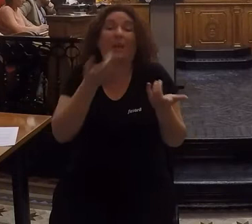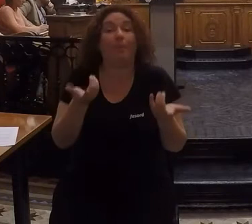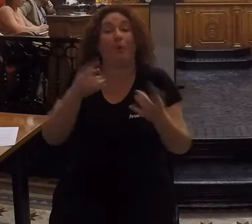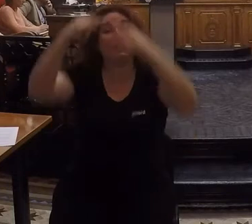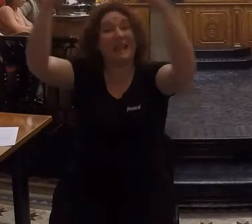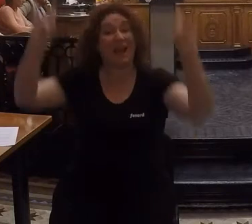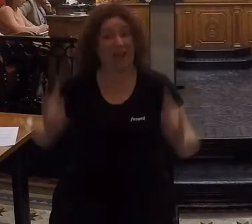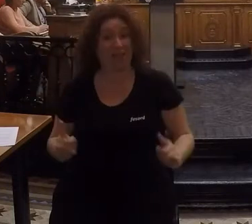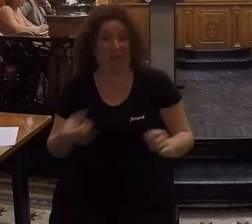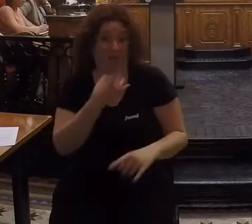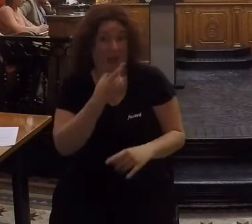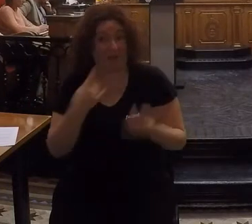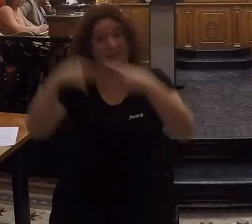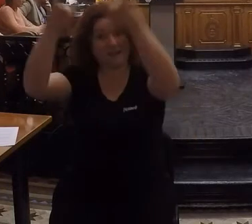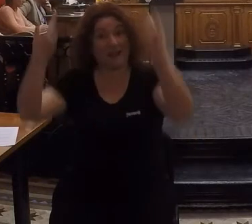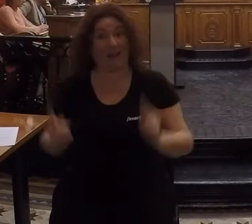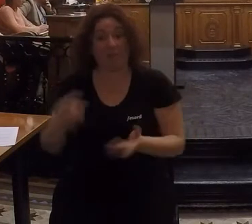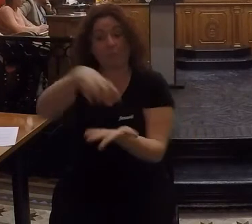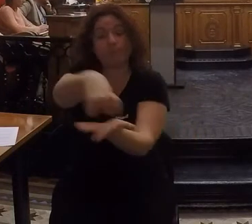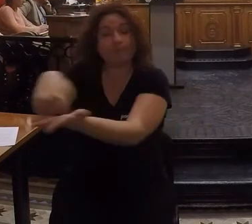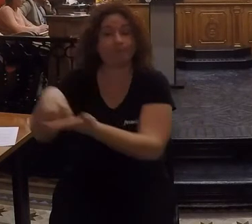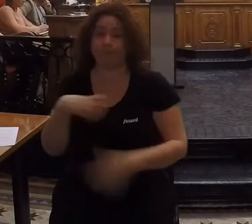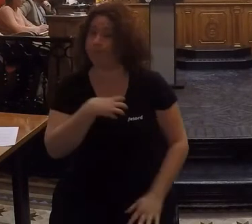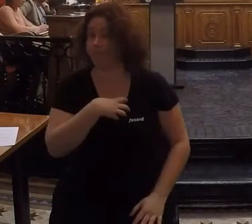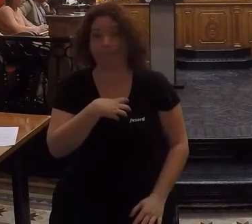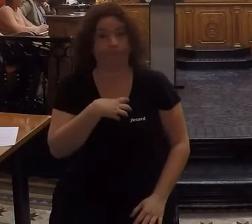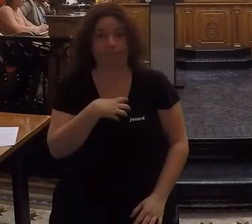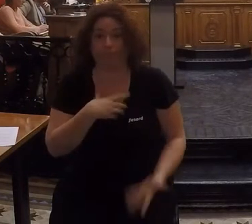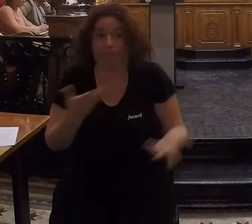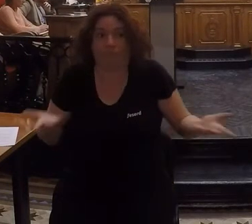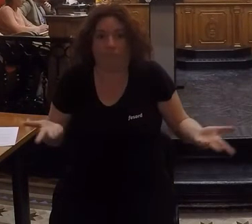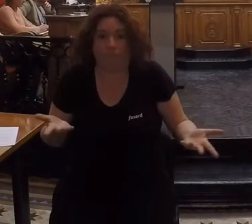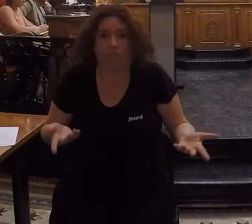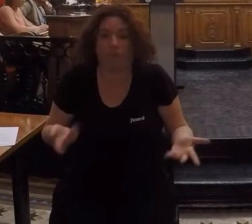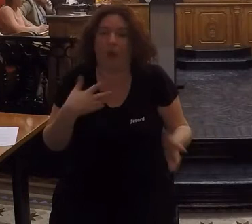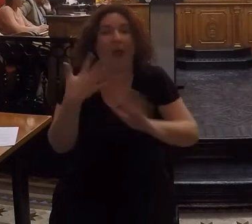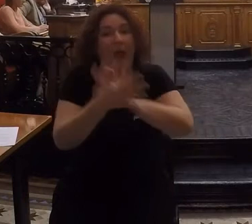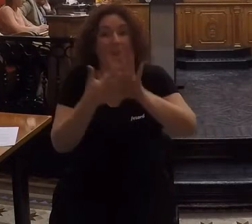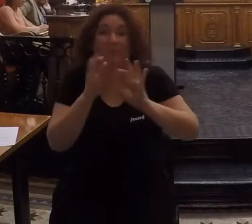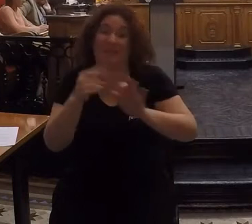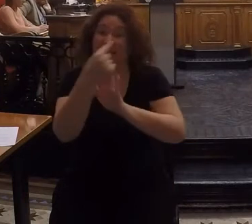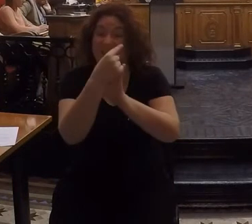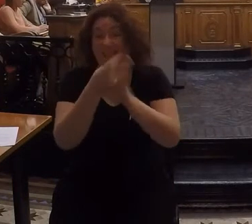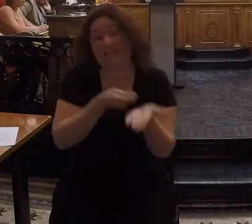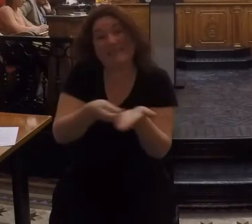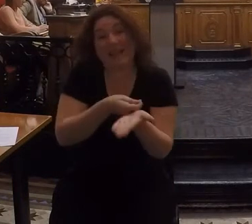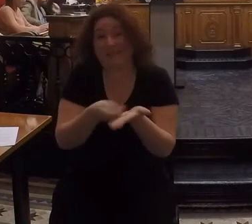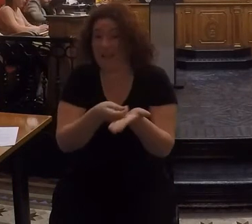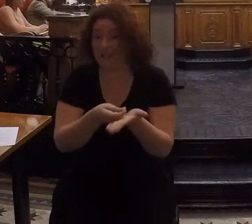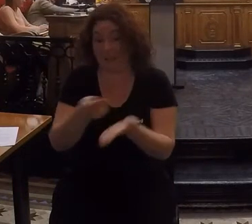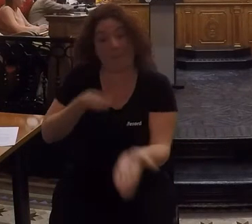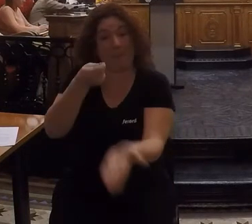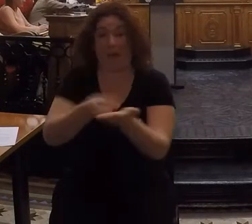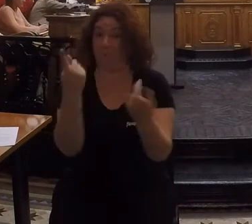caso no es que se aplique una bonificación, es que directamente no se devenga la tasa, porque no se puede hacer uso de la